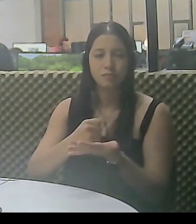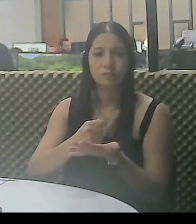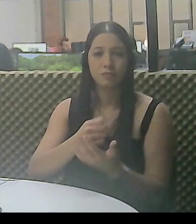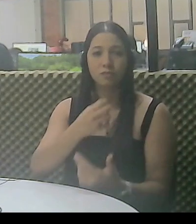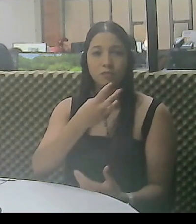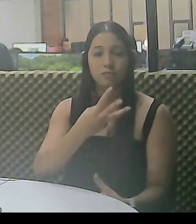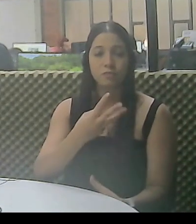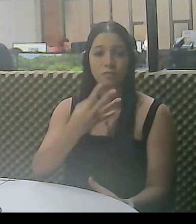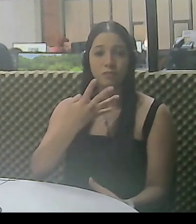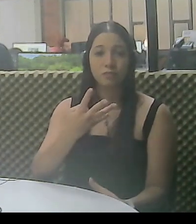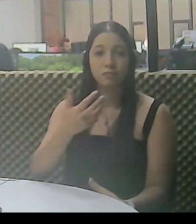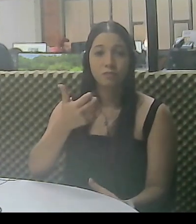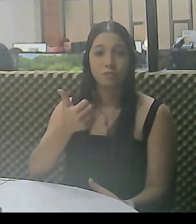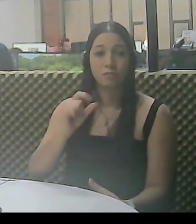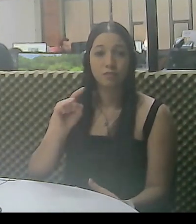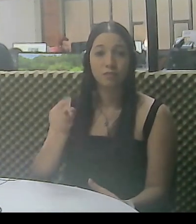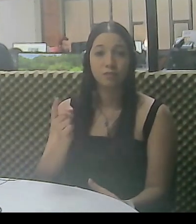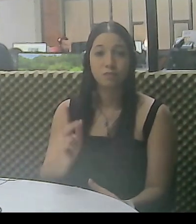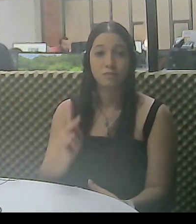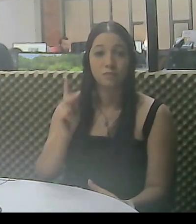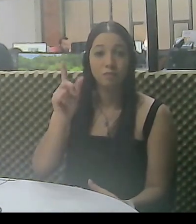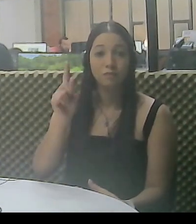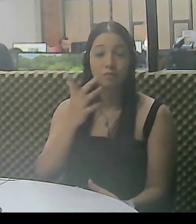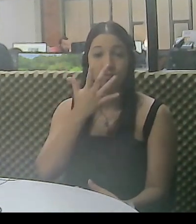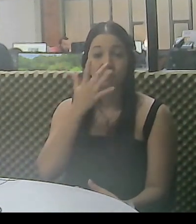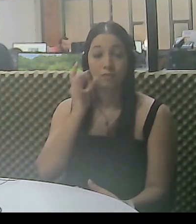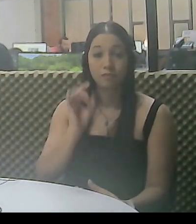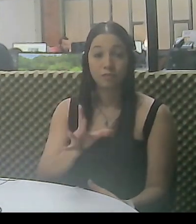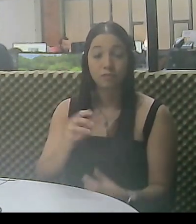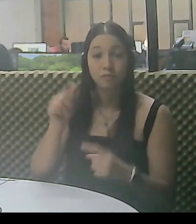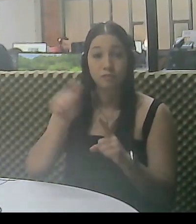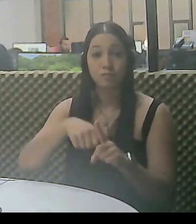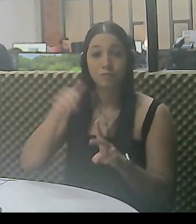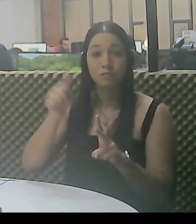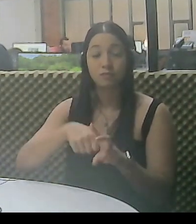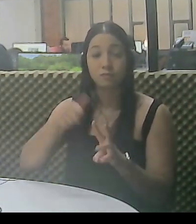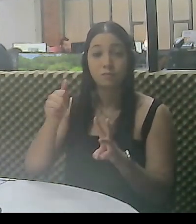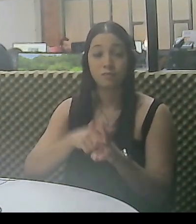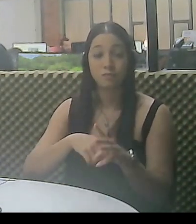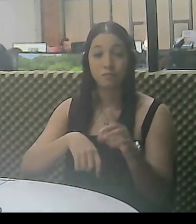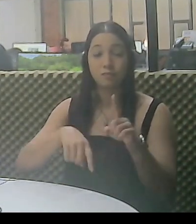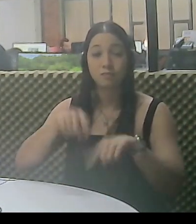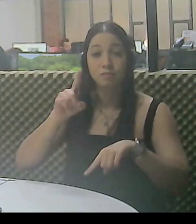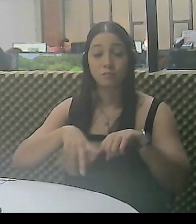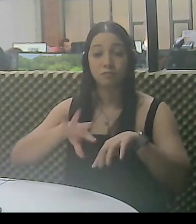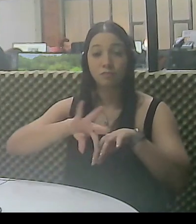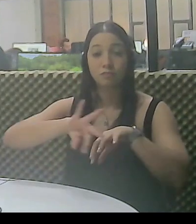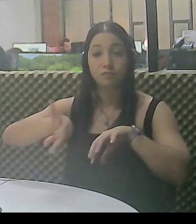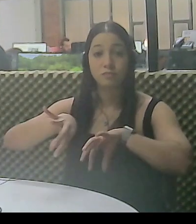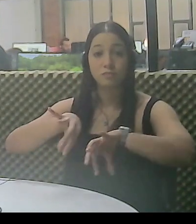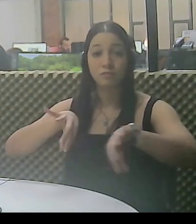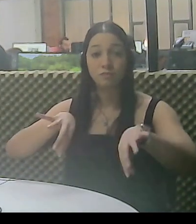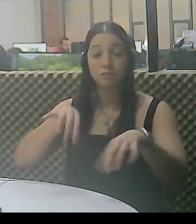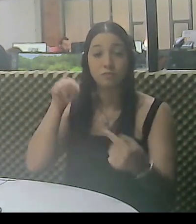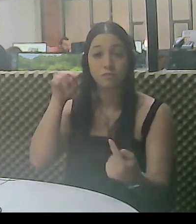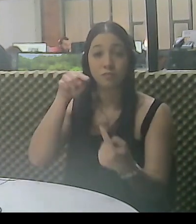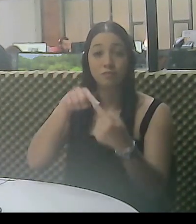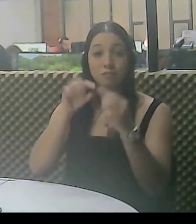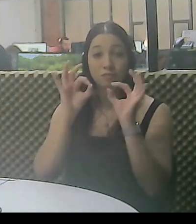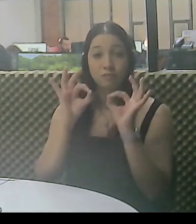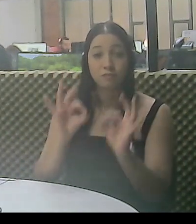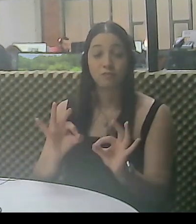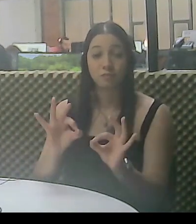de 341 toneladas de lixo reciclável por mês, material que é separado e destinado corretamente por